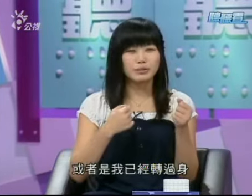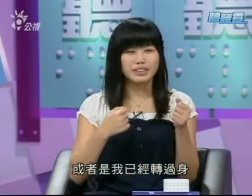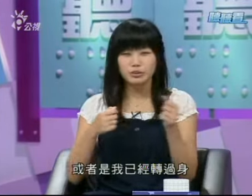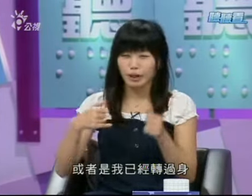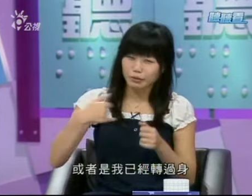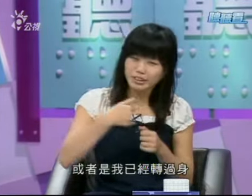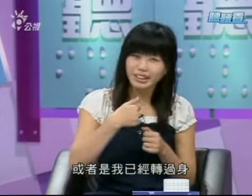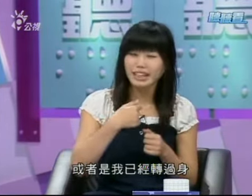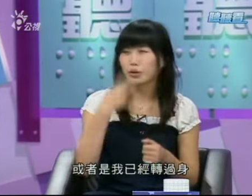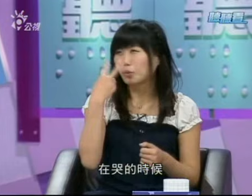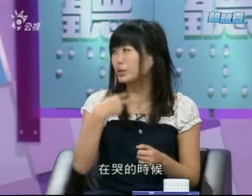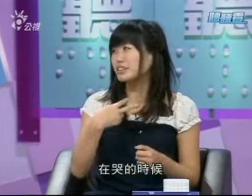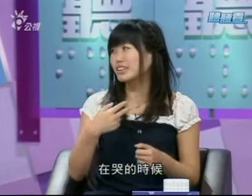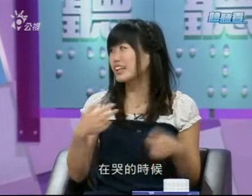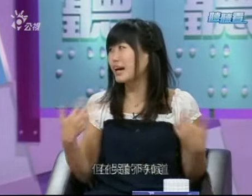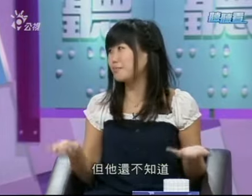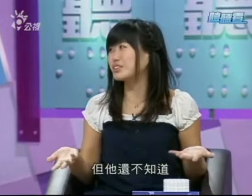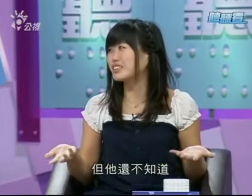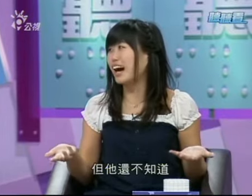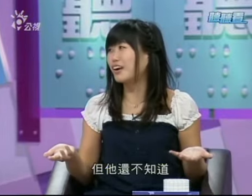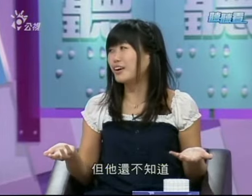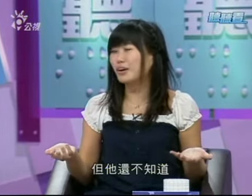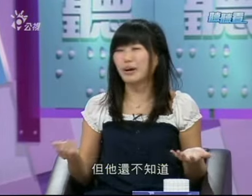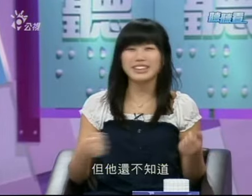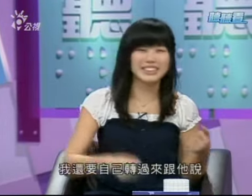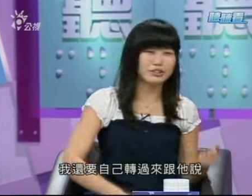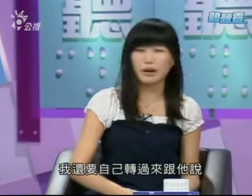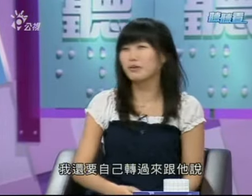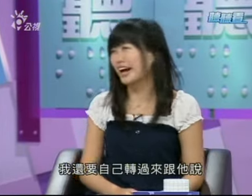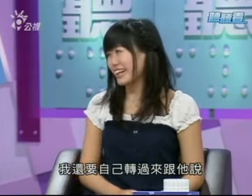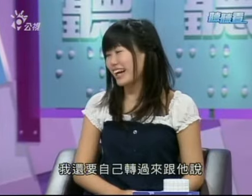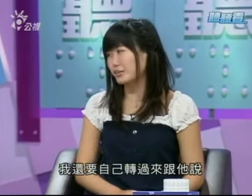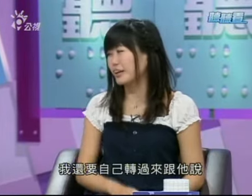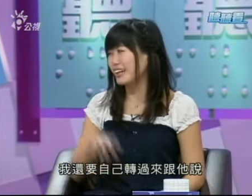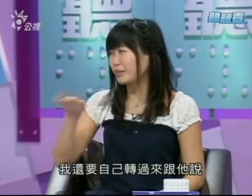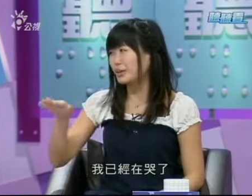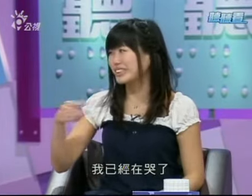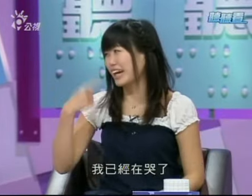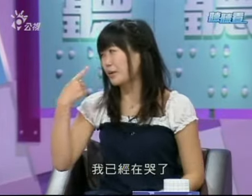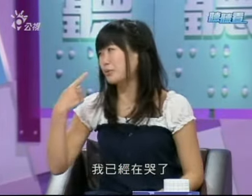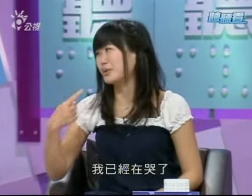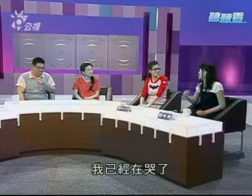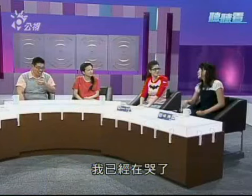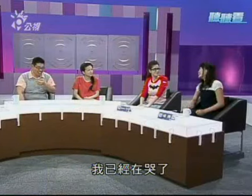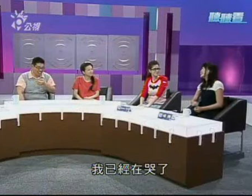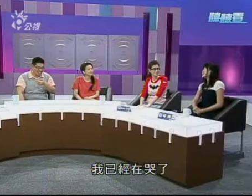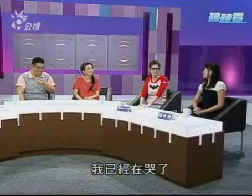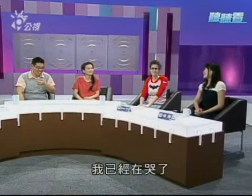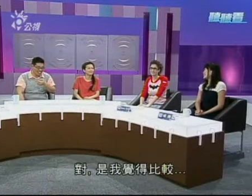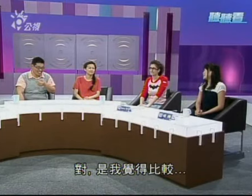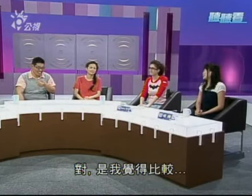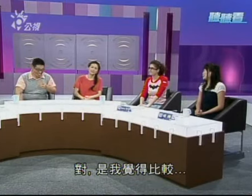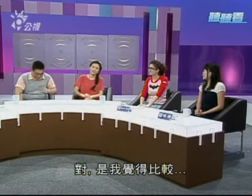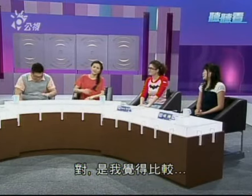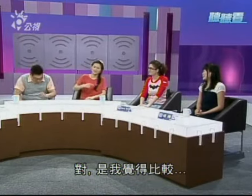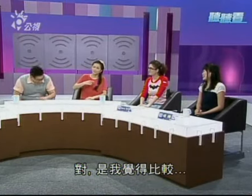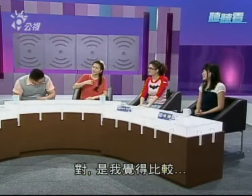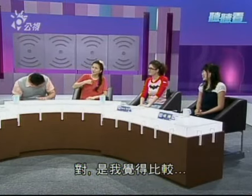是我已经转过身在哭的时候但是他也不知道我还要自己转过来跟他说我已经在哭了对 我觉得比较辛苦